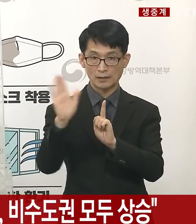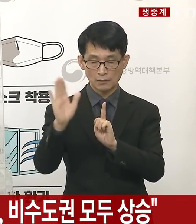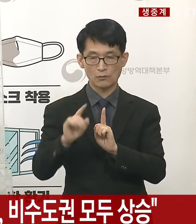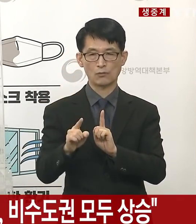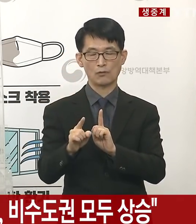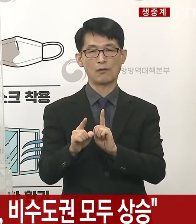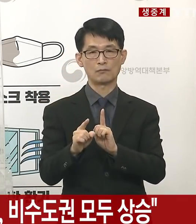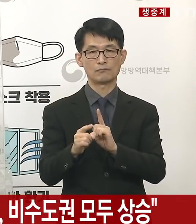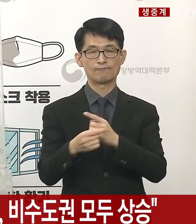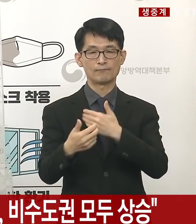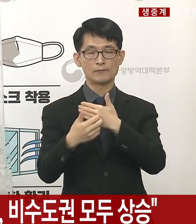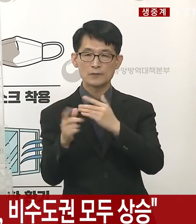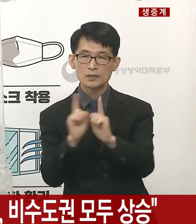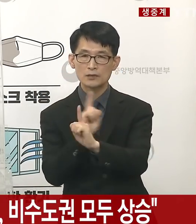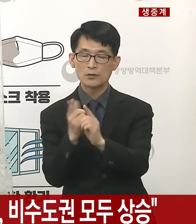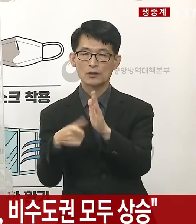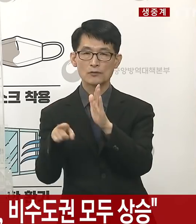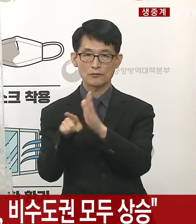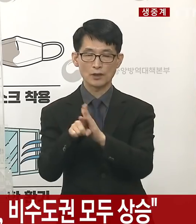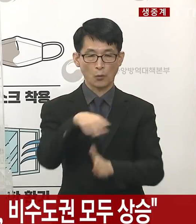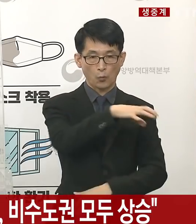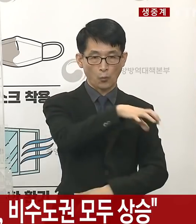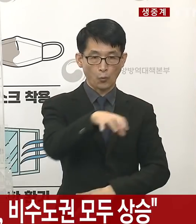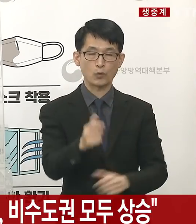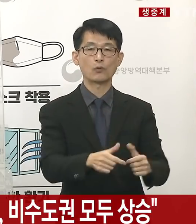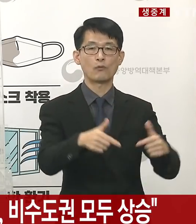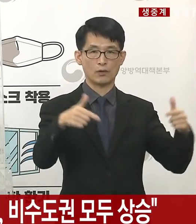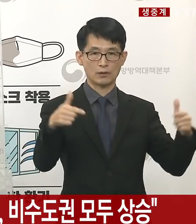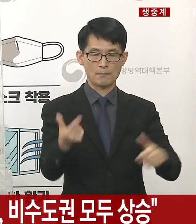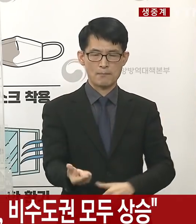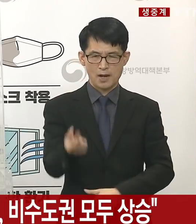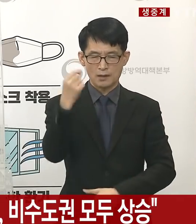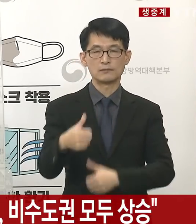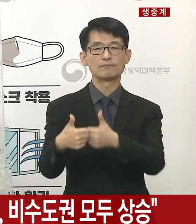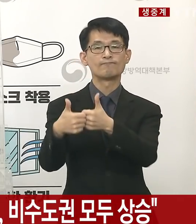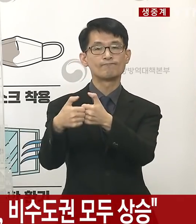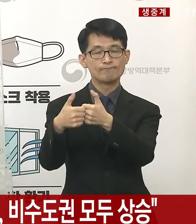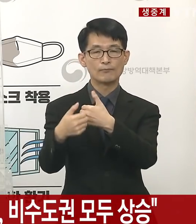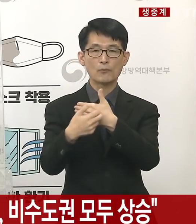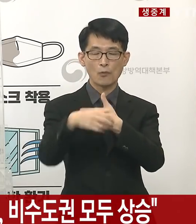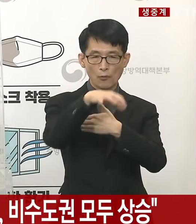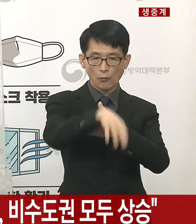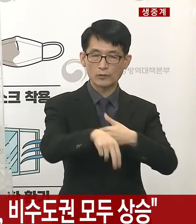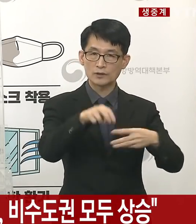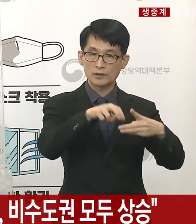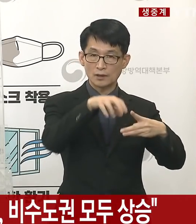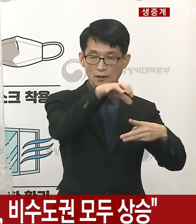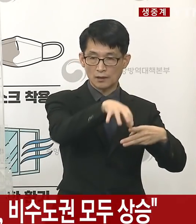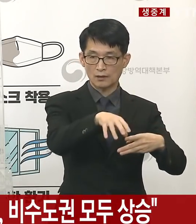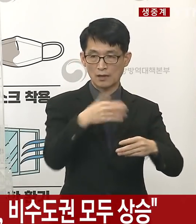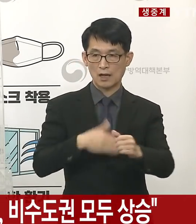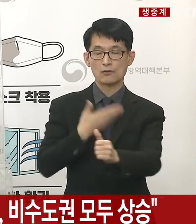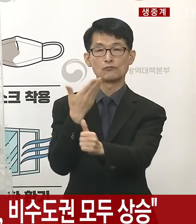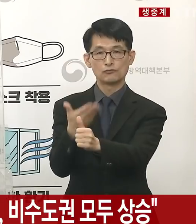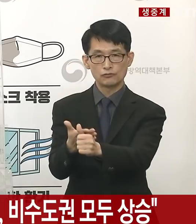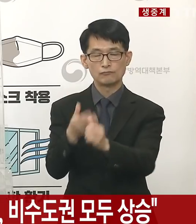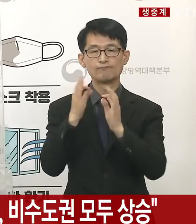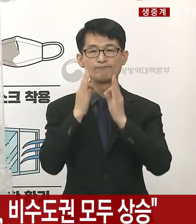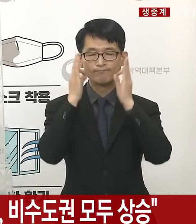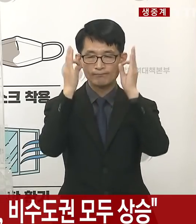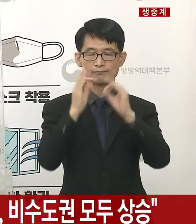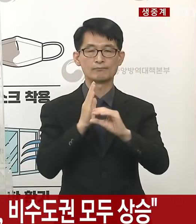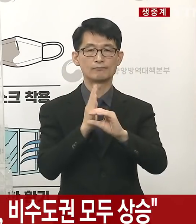병의원을 지속적으로 확충하고 신속한 상담과 진료를 위한 의료상담센터를 통해서 안내를 강화하고